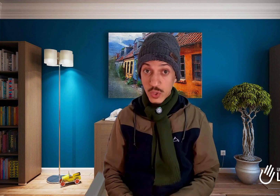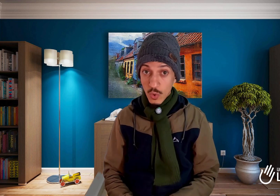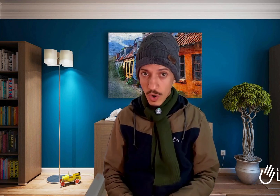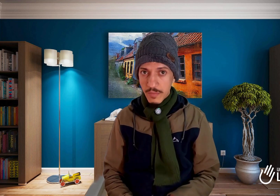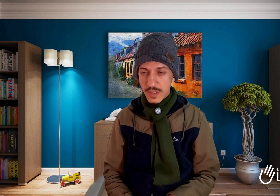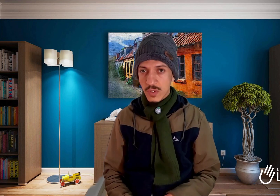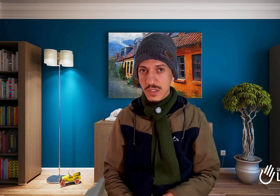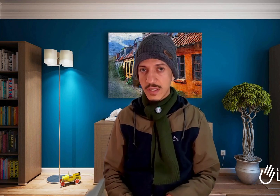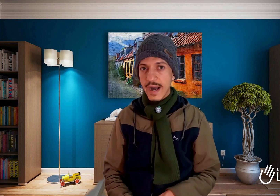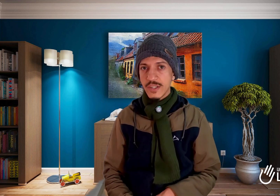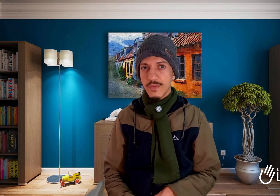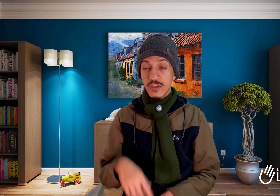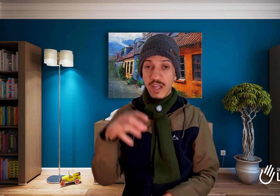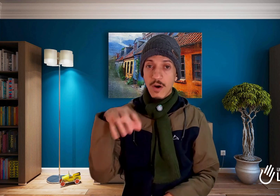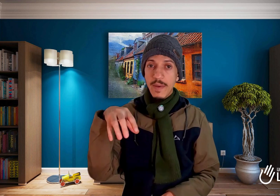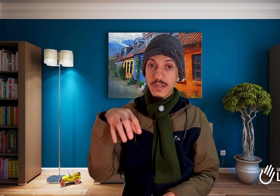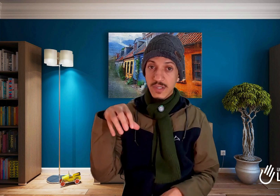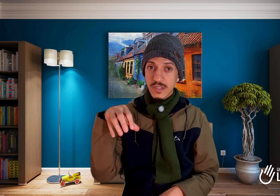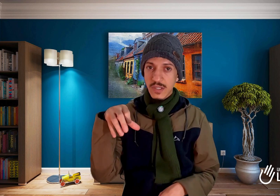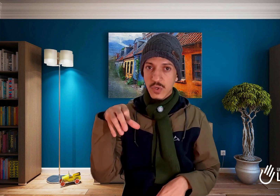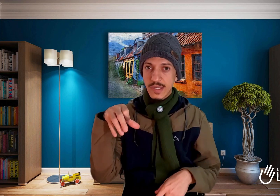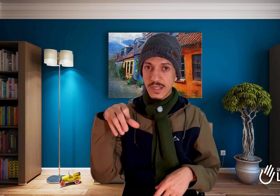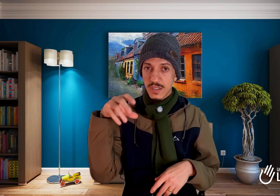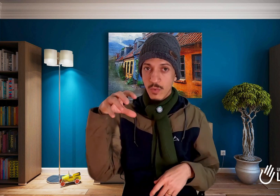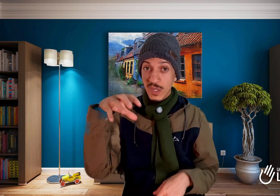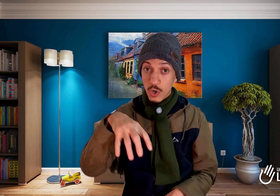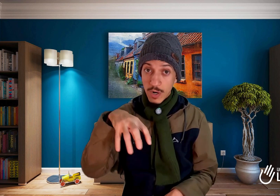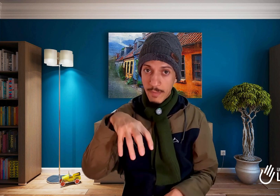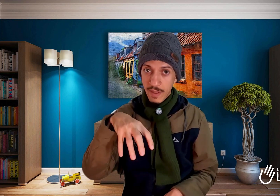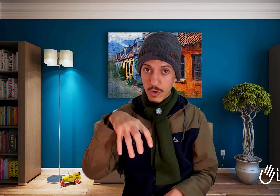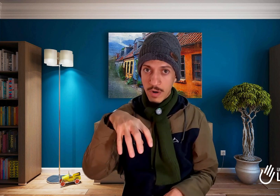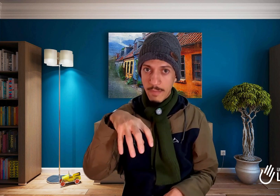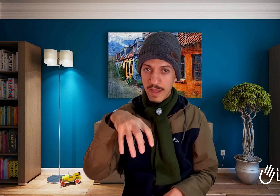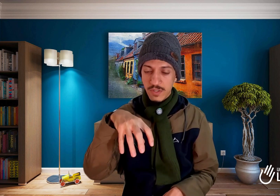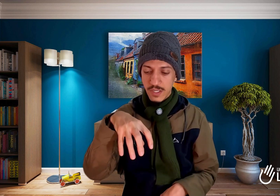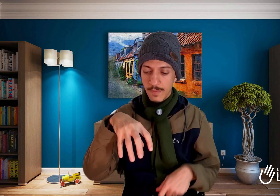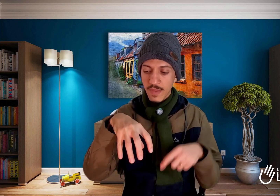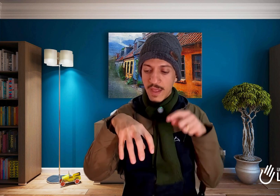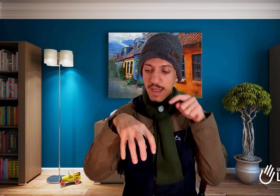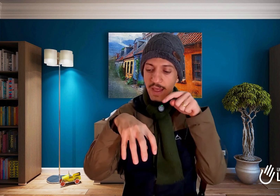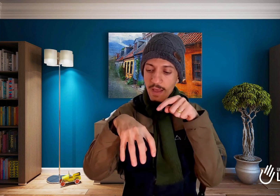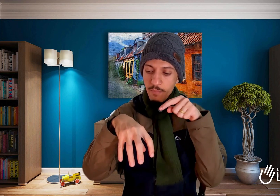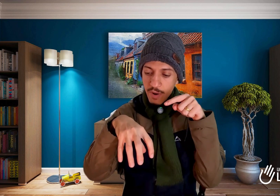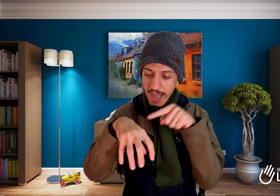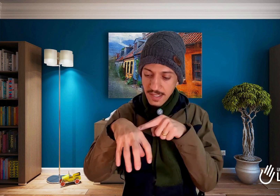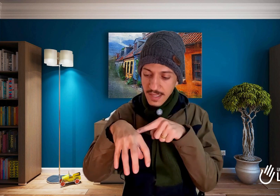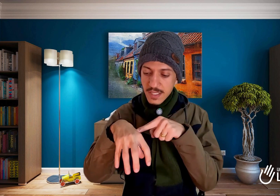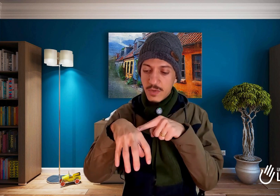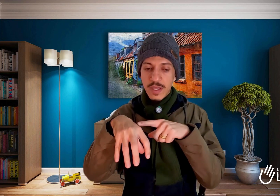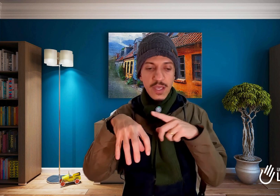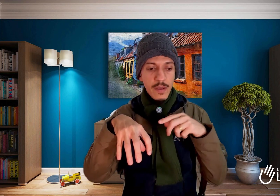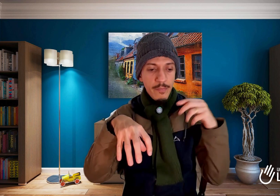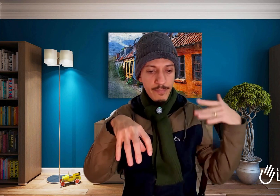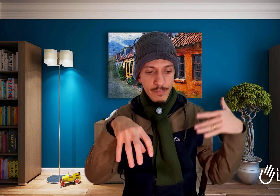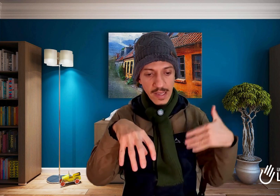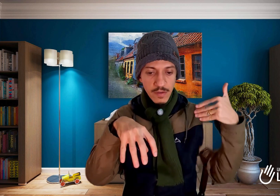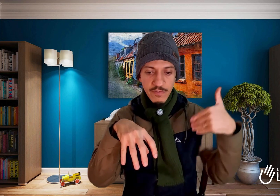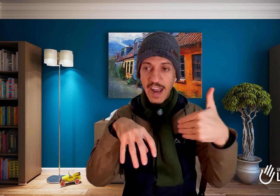ônibus na sua cidade, geralmente as estações que são entroncamento, ou seja, por essa estação aqui passam várias linhas